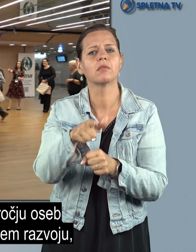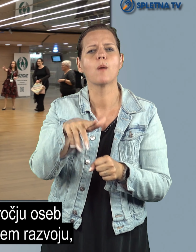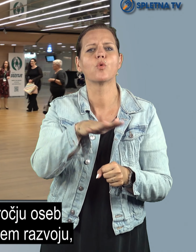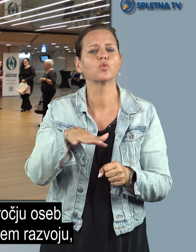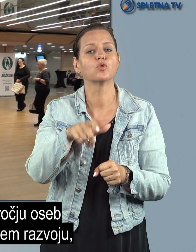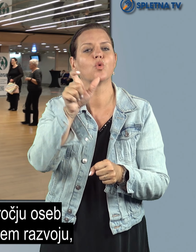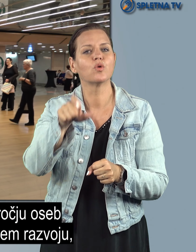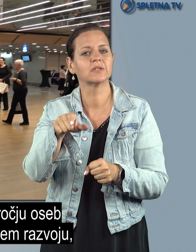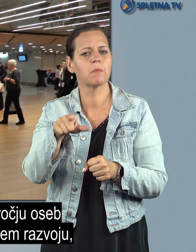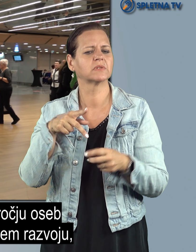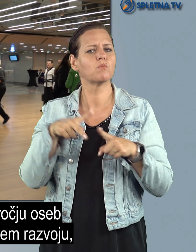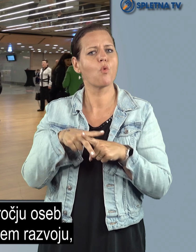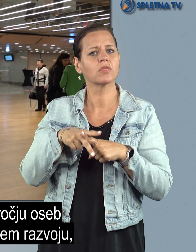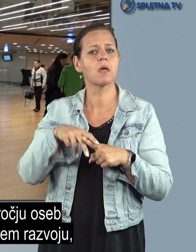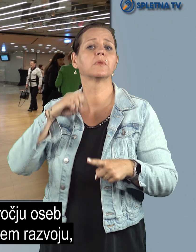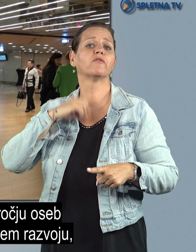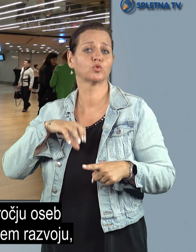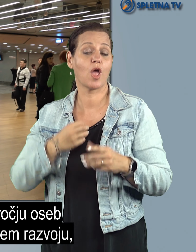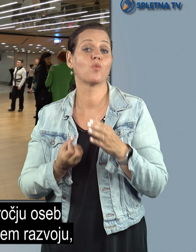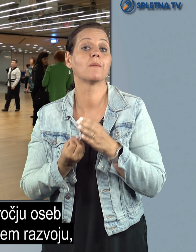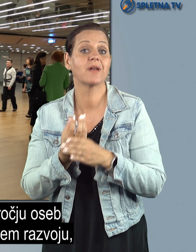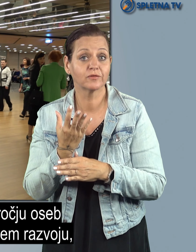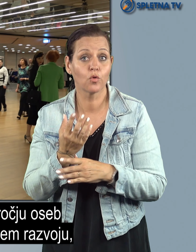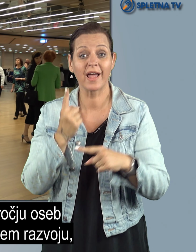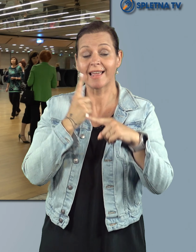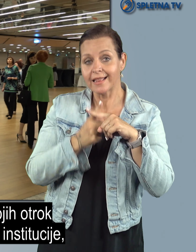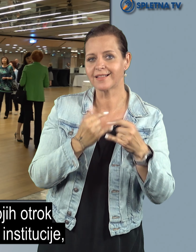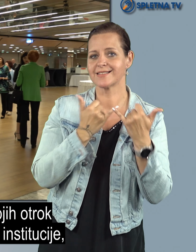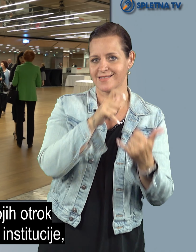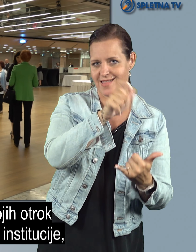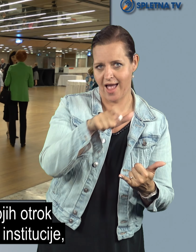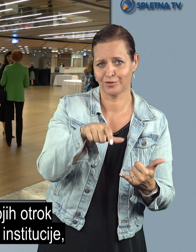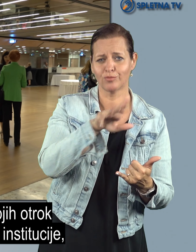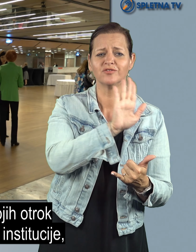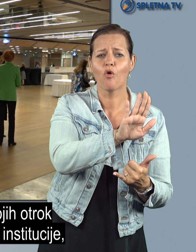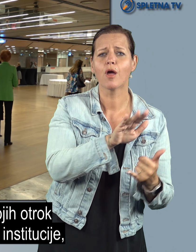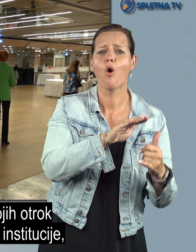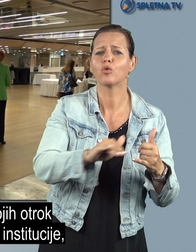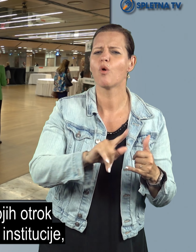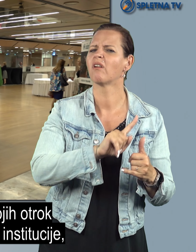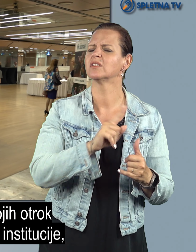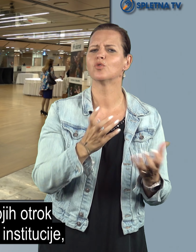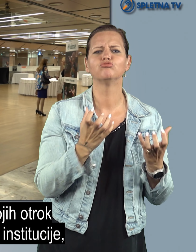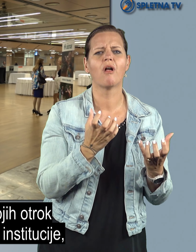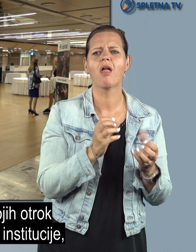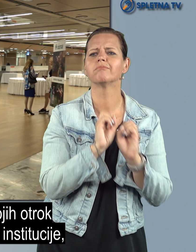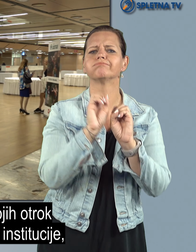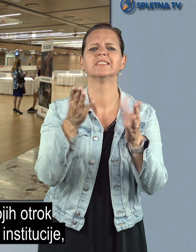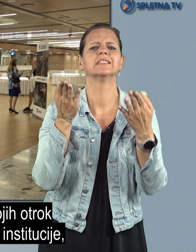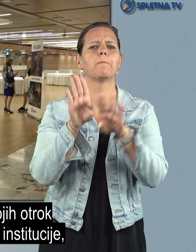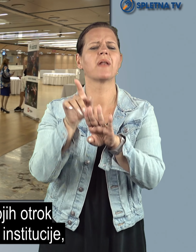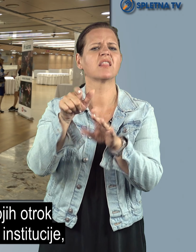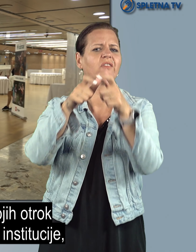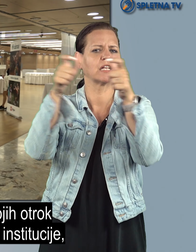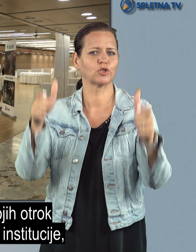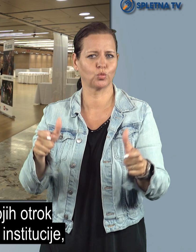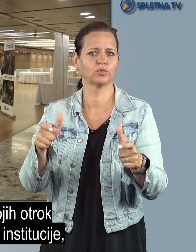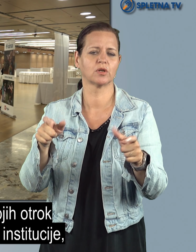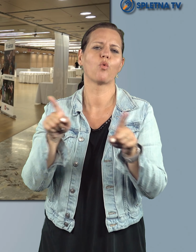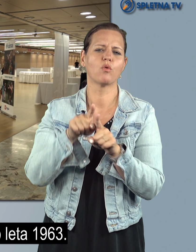na področju oseb z motnjami v duševnem razvoju, ter staršev, ki svojih otrok niso želeli zapreti v